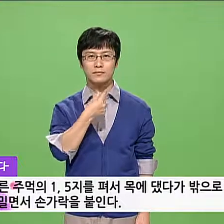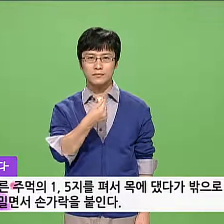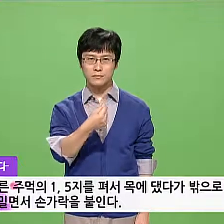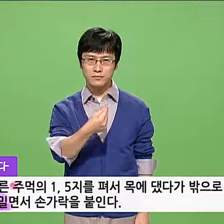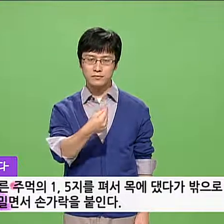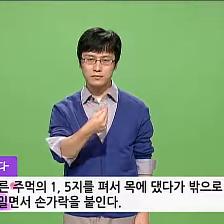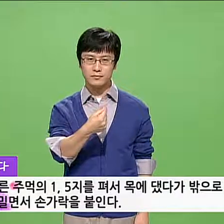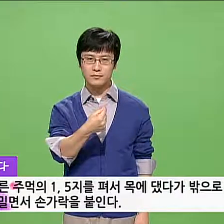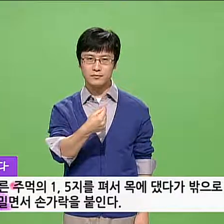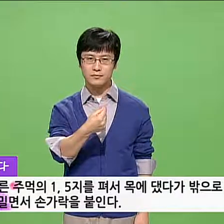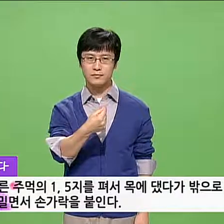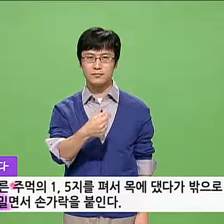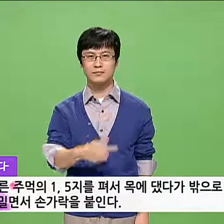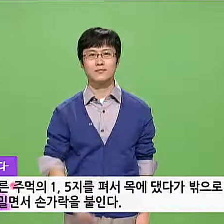손가락을 붙입니다.